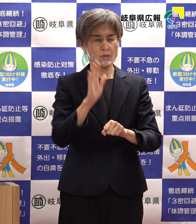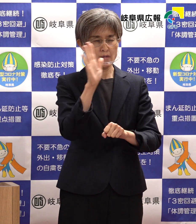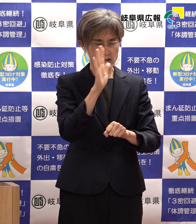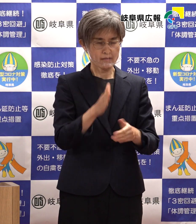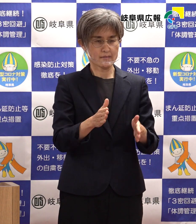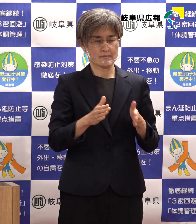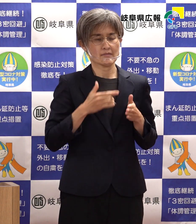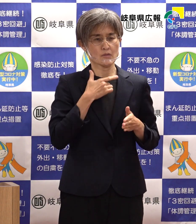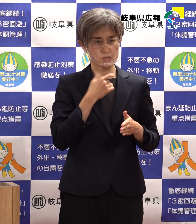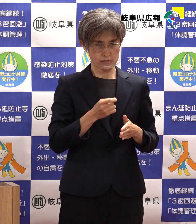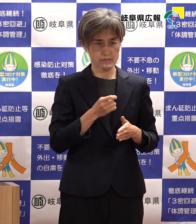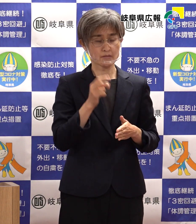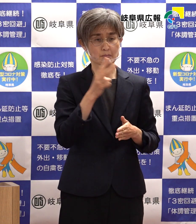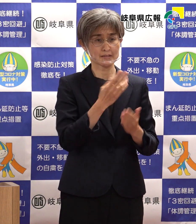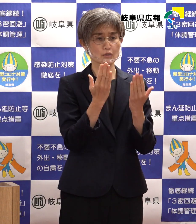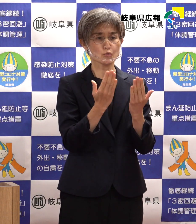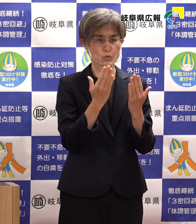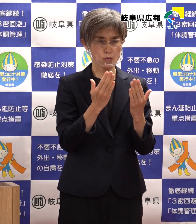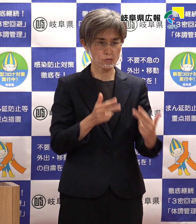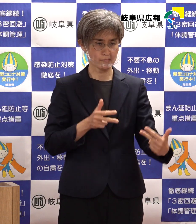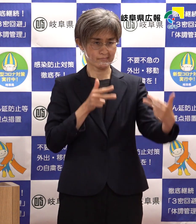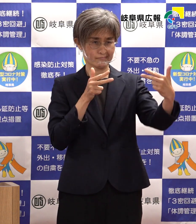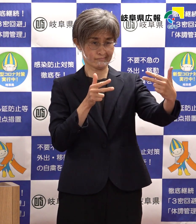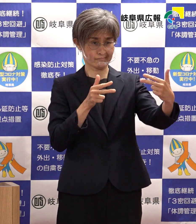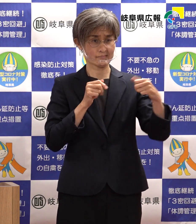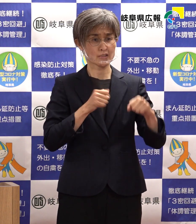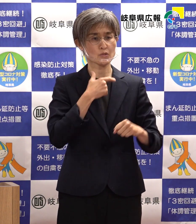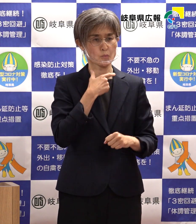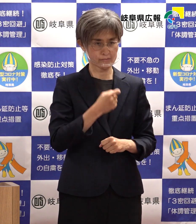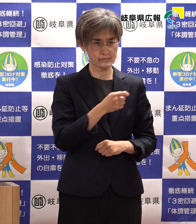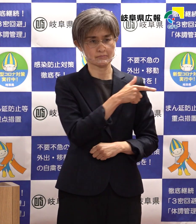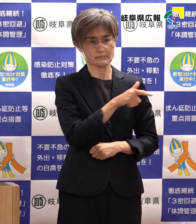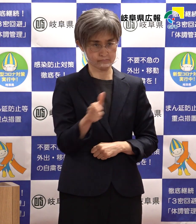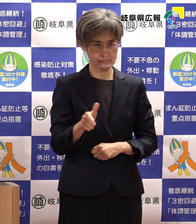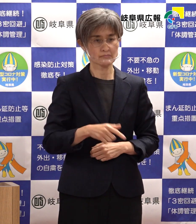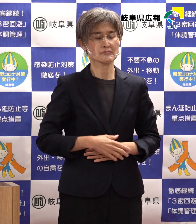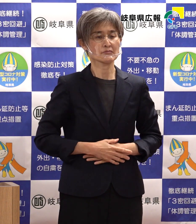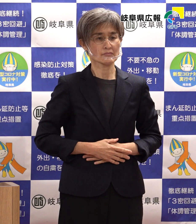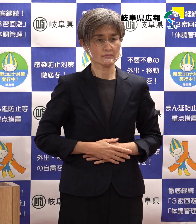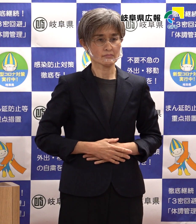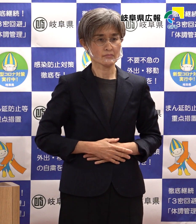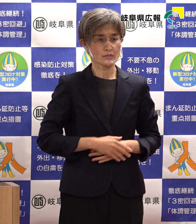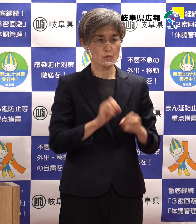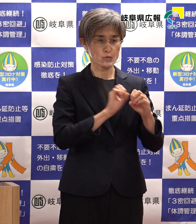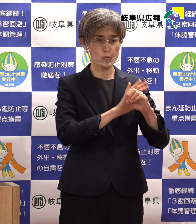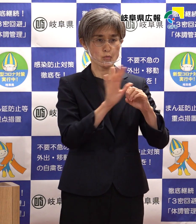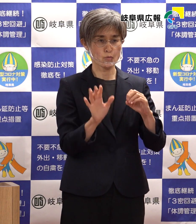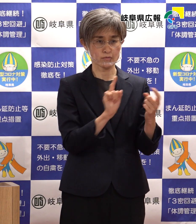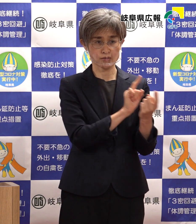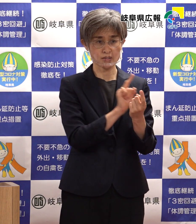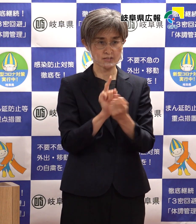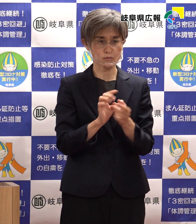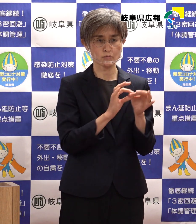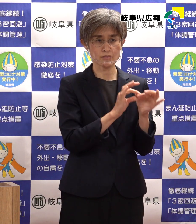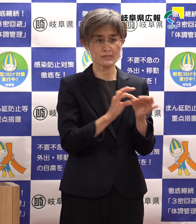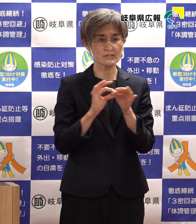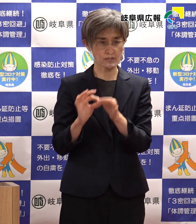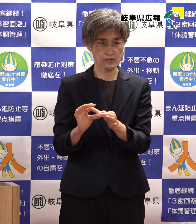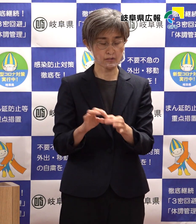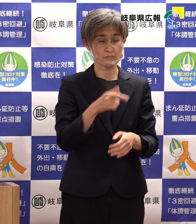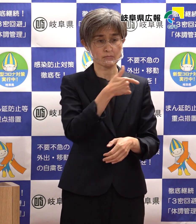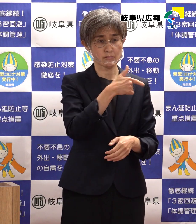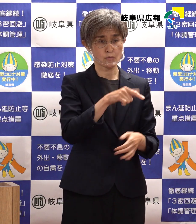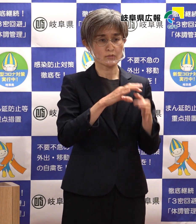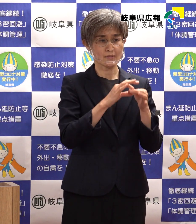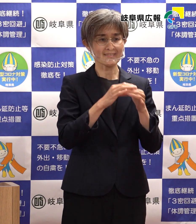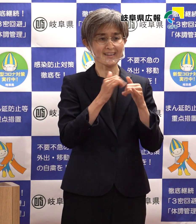ね、これについては来週早々にもですね、このコロナ対策に関連する、教育関係